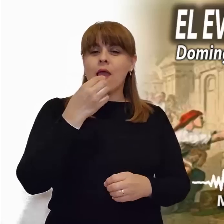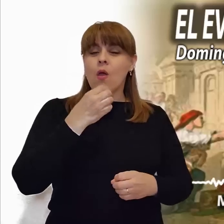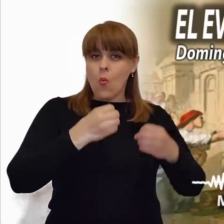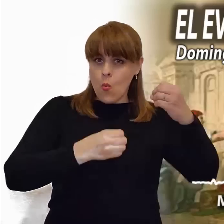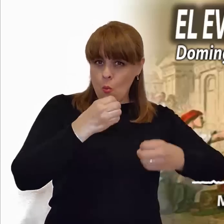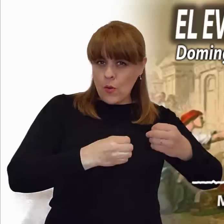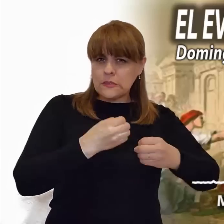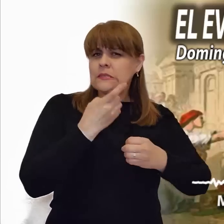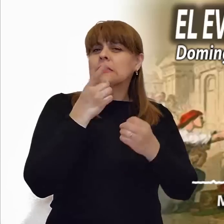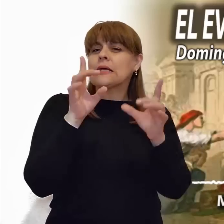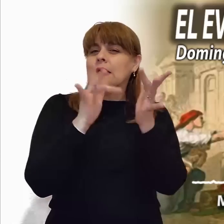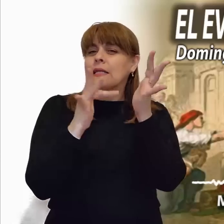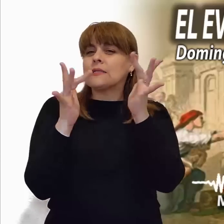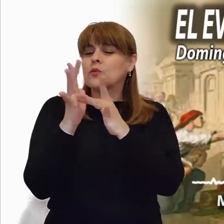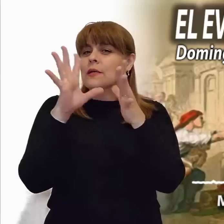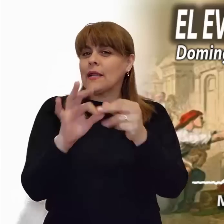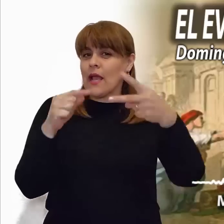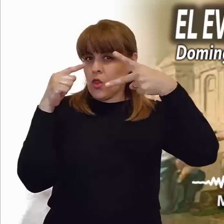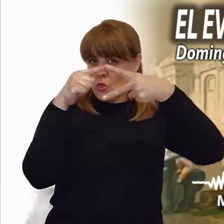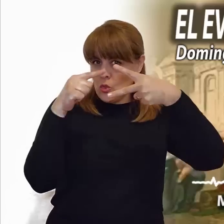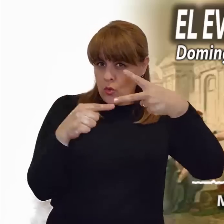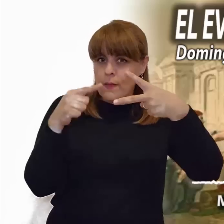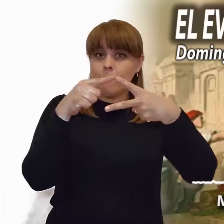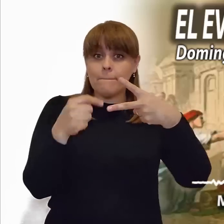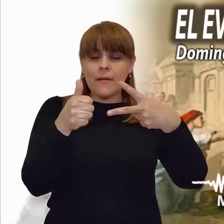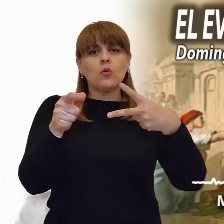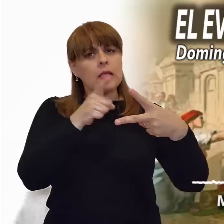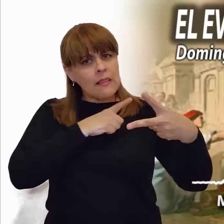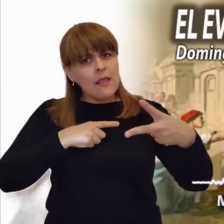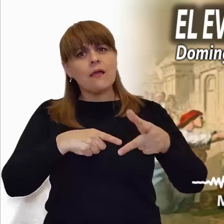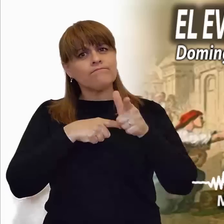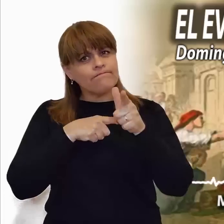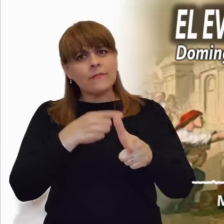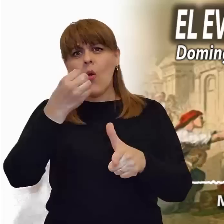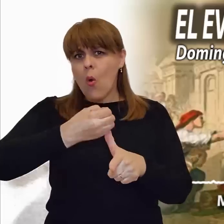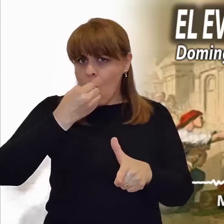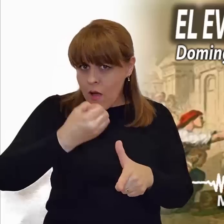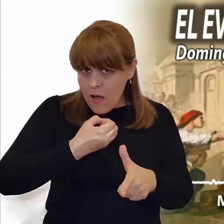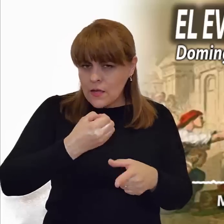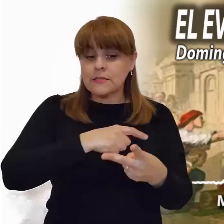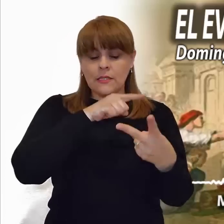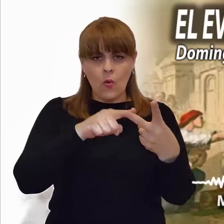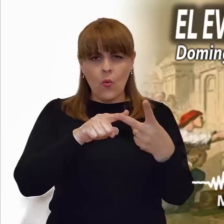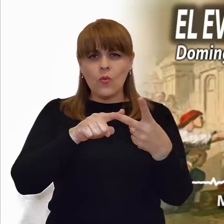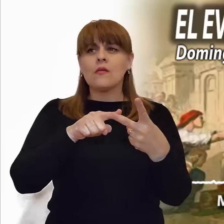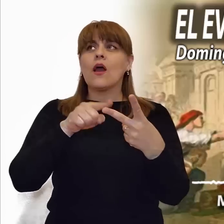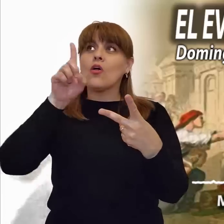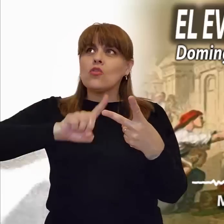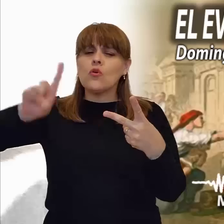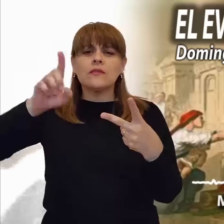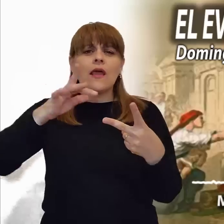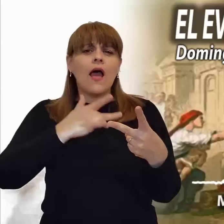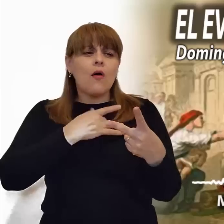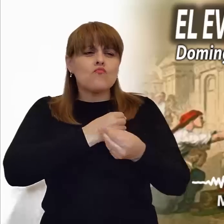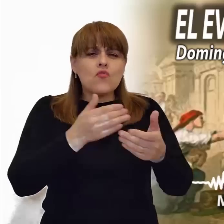de orar sin desanimarse. Y en segundo lugar, la bondad y misericordia de Dios que escucha